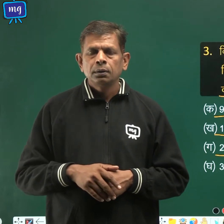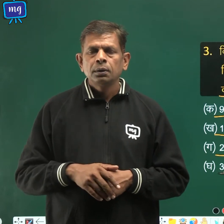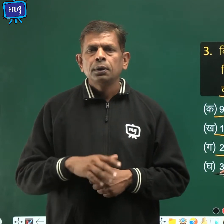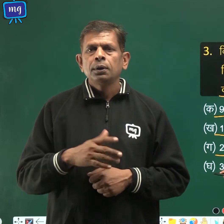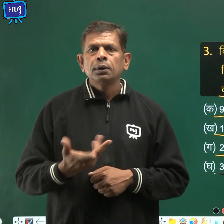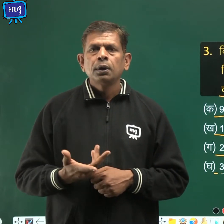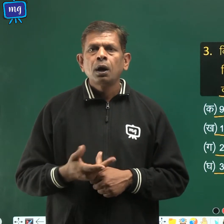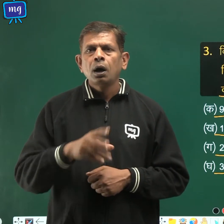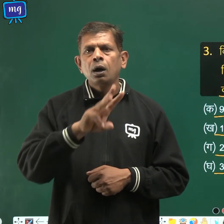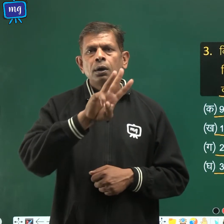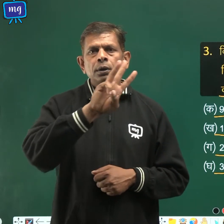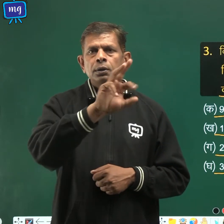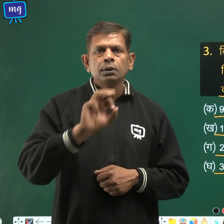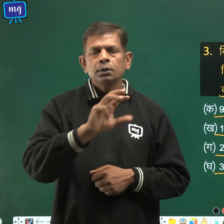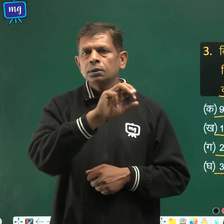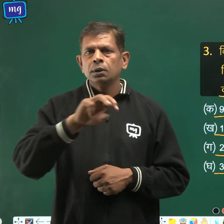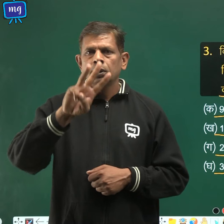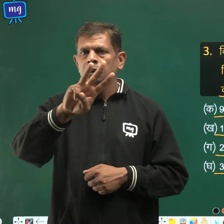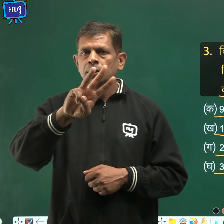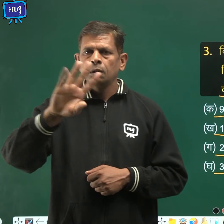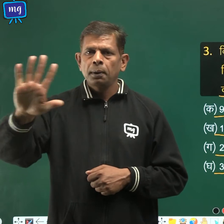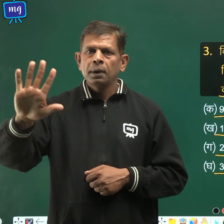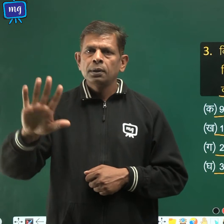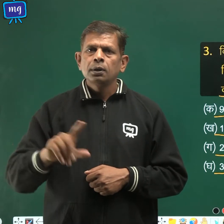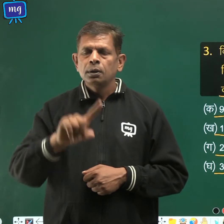या 30 से 33 प्रति मिनट।